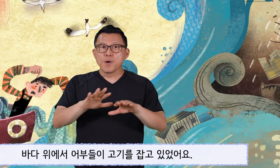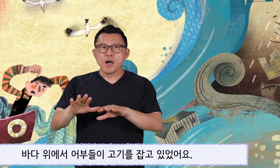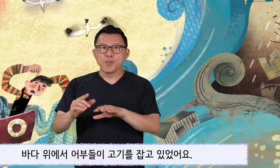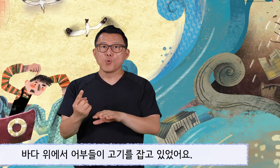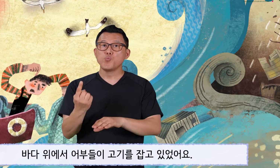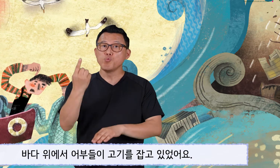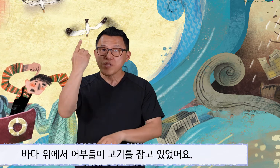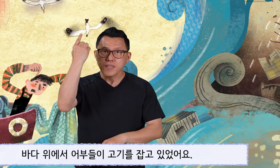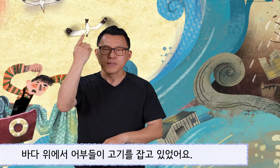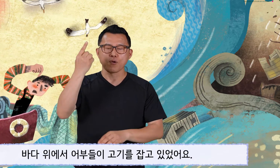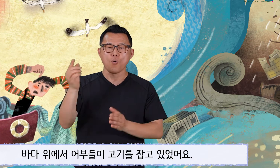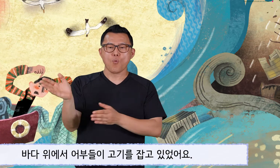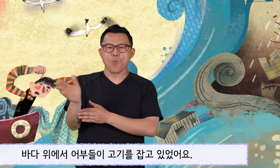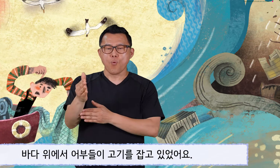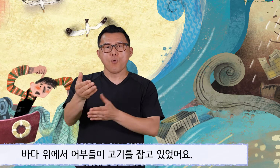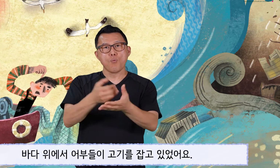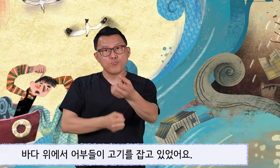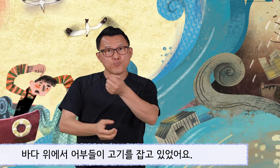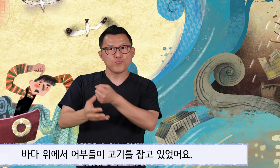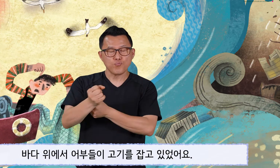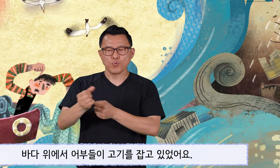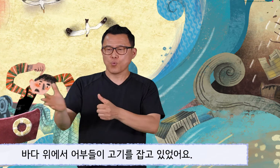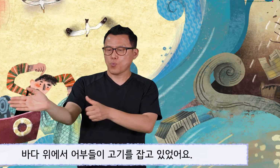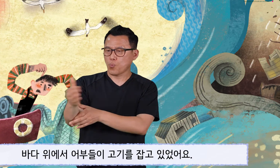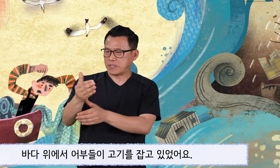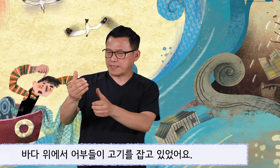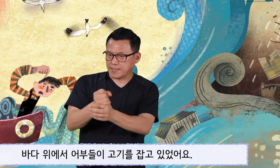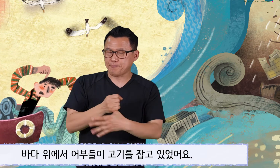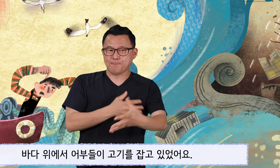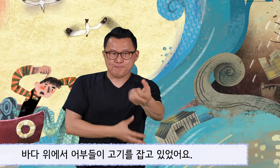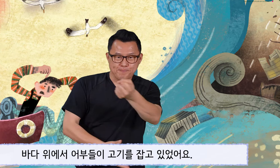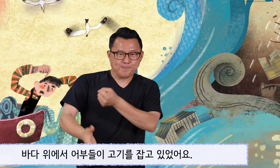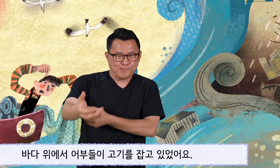바다 위에서 어부들이 고기를 잡고 있었어요.